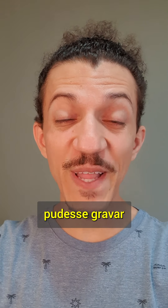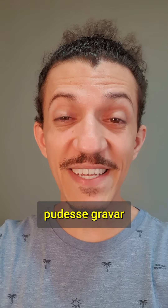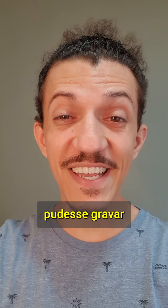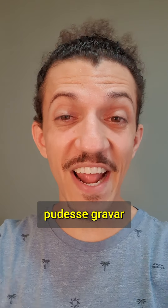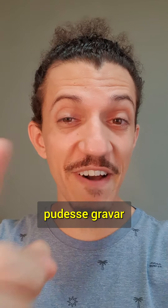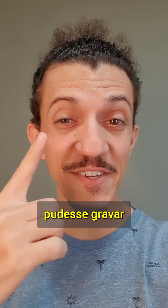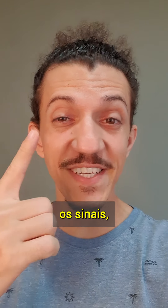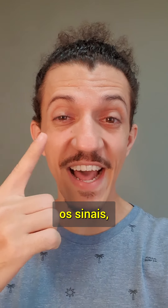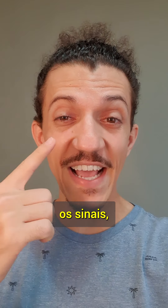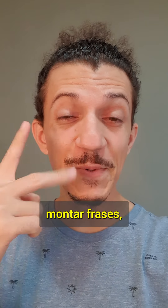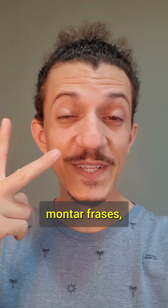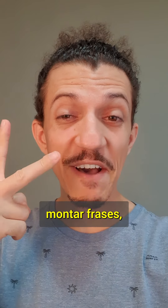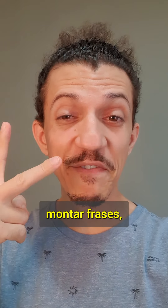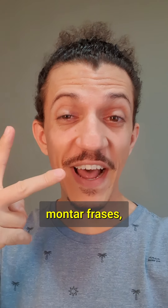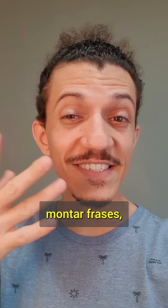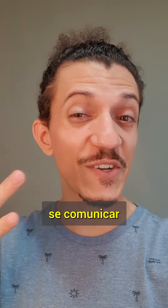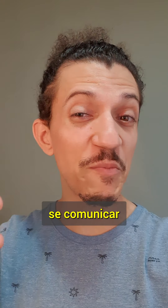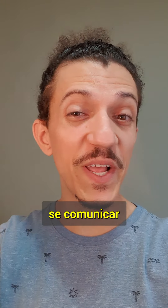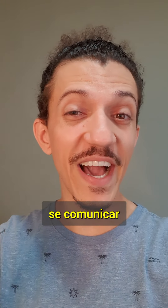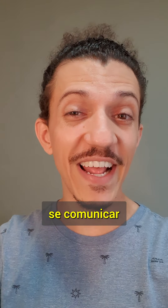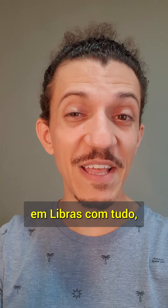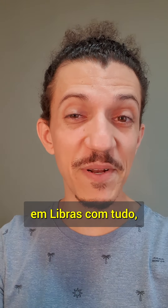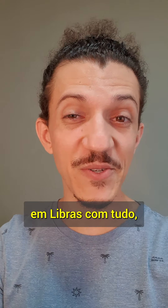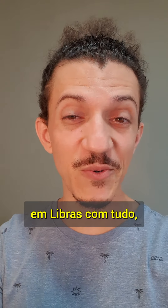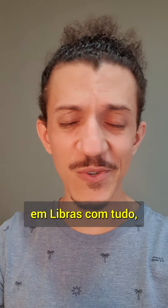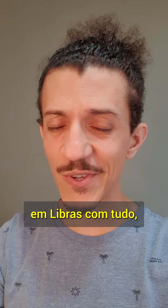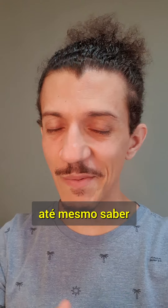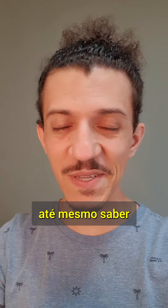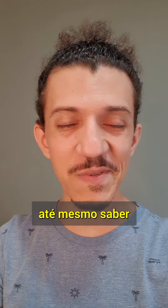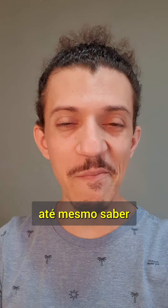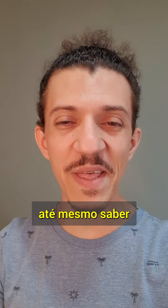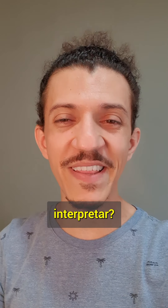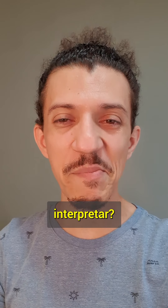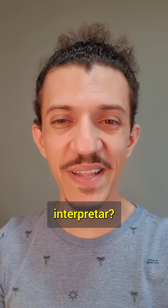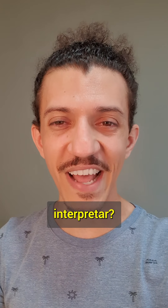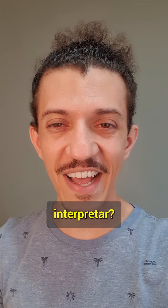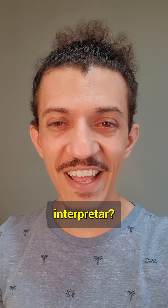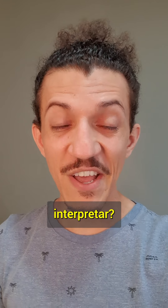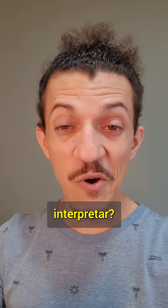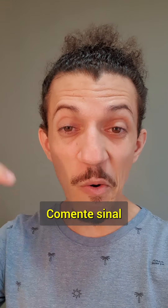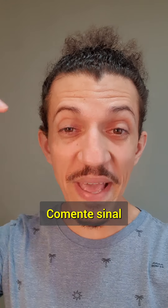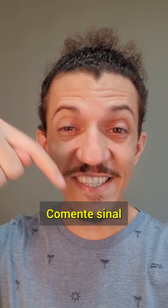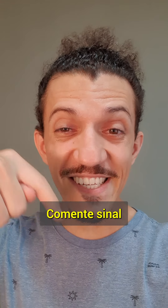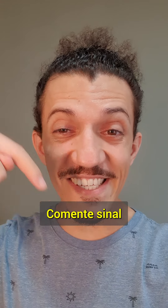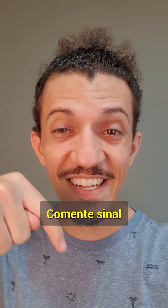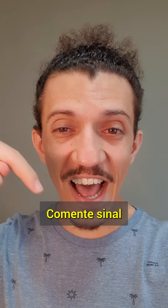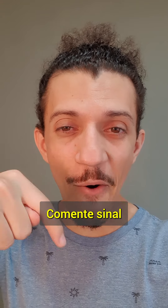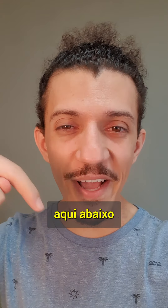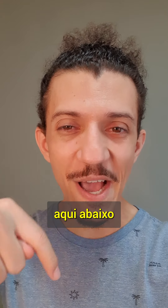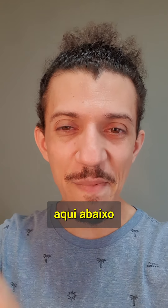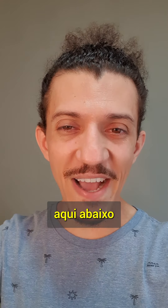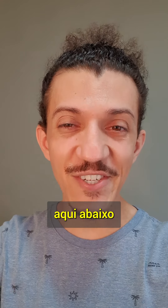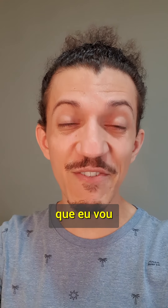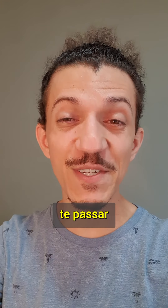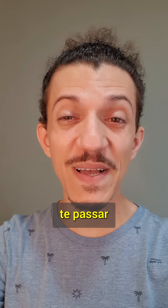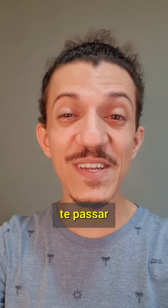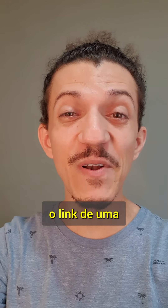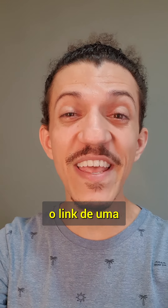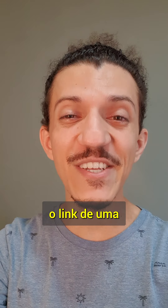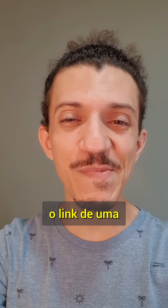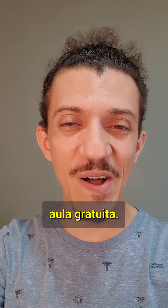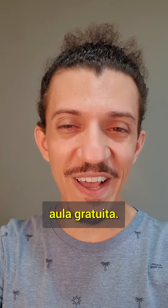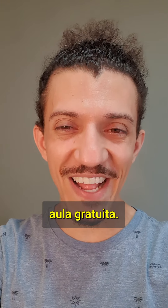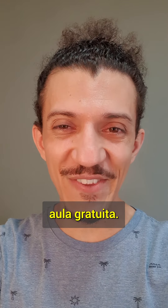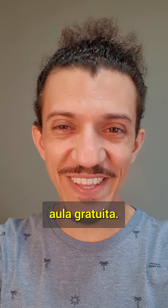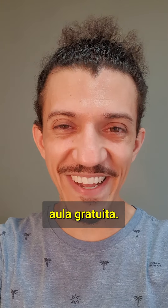você também pudesse gravar os sinais, montar frases e se comunicar em livros de consulta, ou até mesmo saber interpretar? Comente sinal aqui abaixo que eu vou te